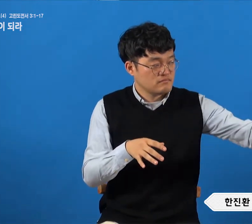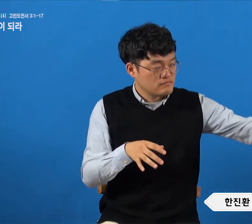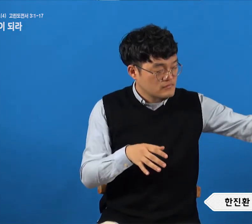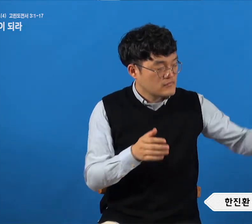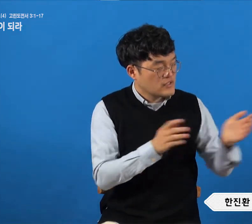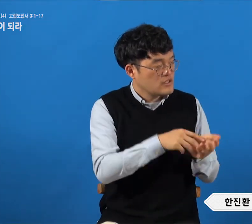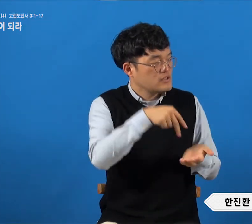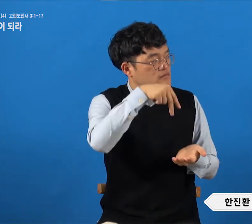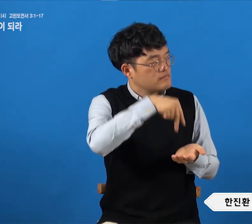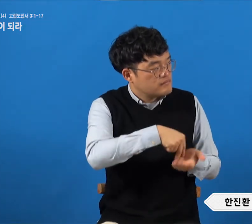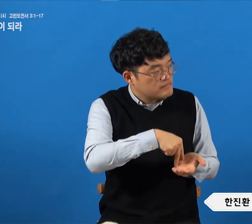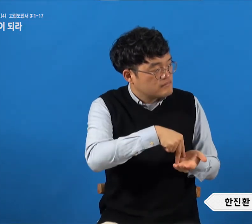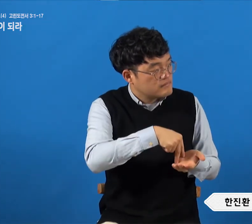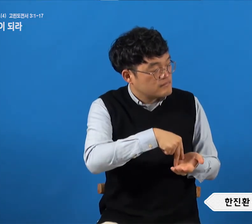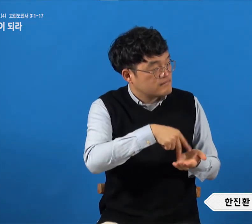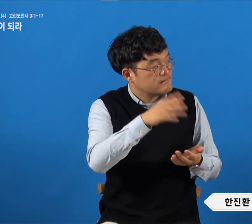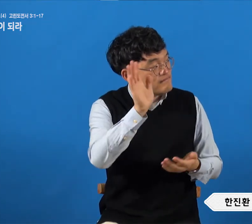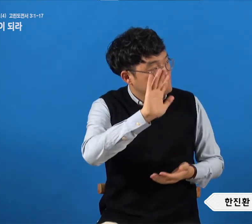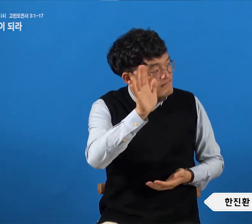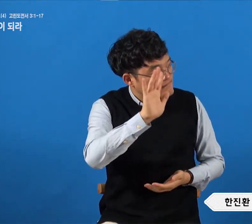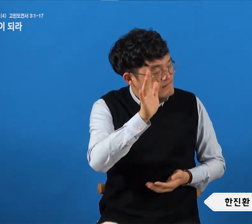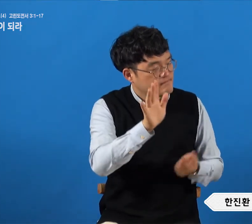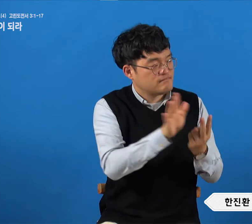때까지 거기 그대로 서 계셨습니다.